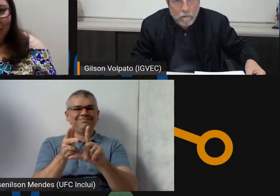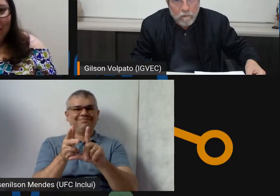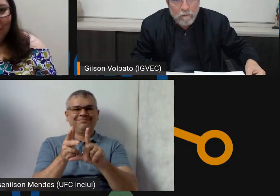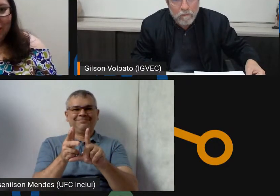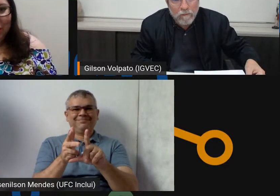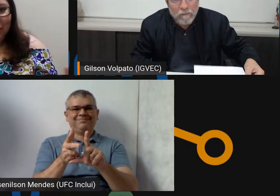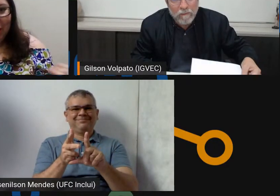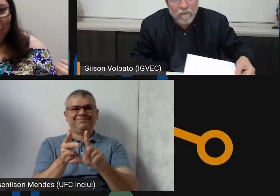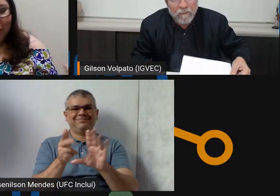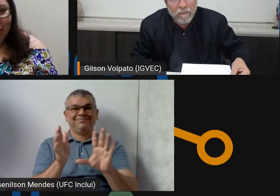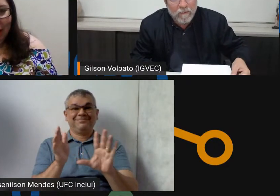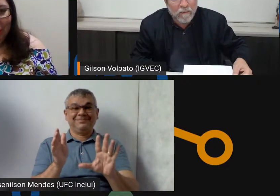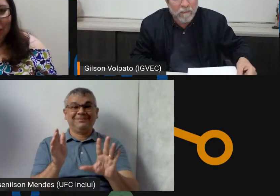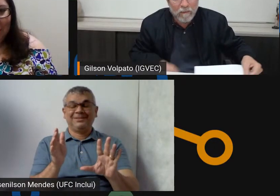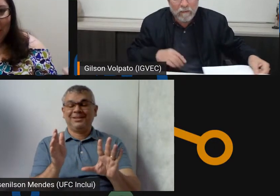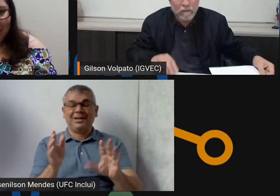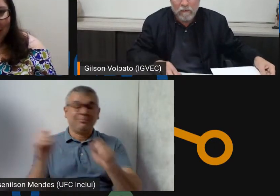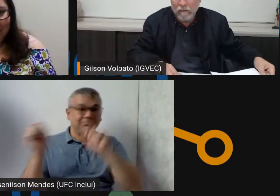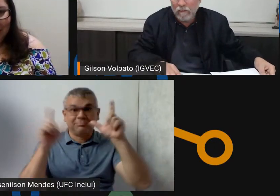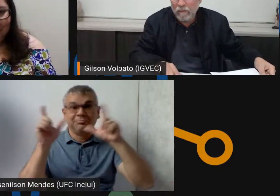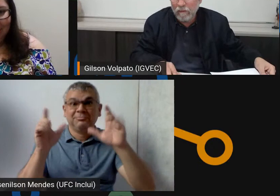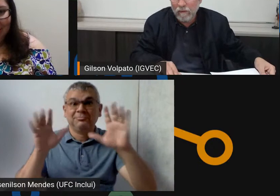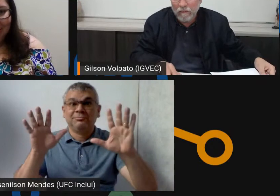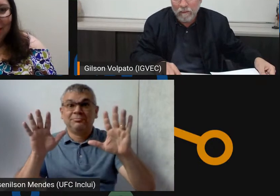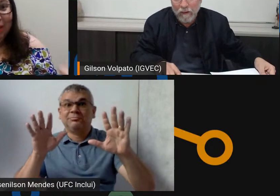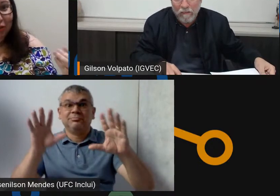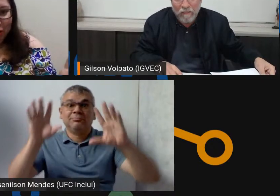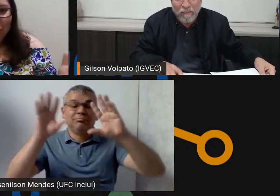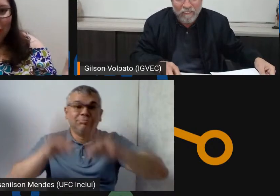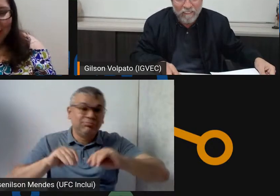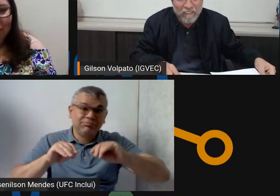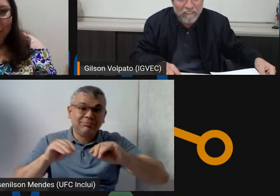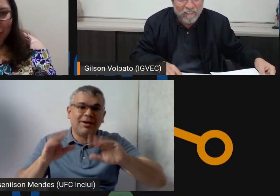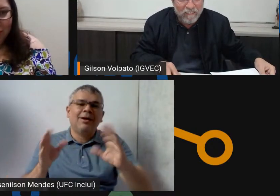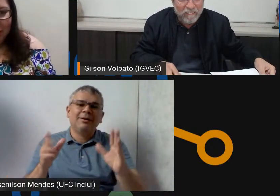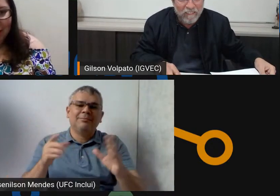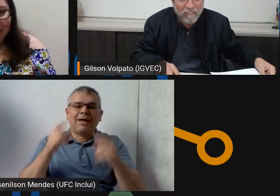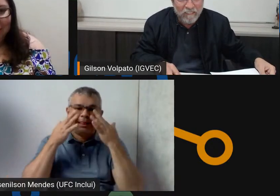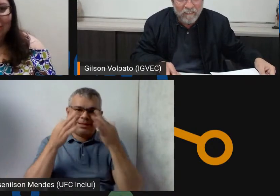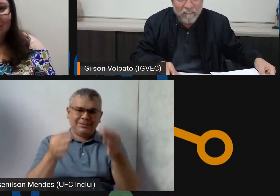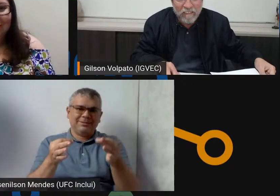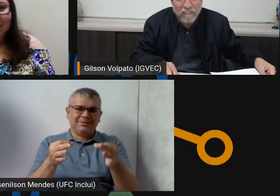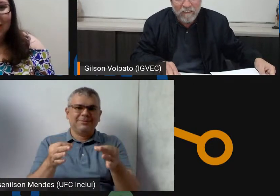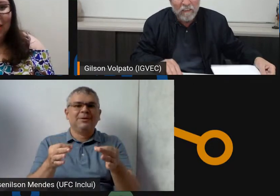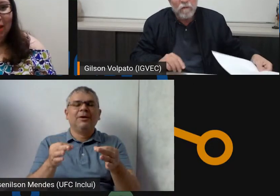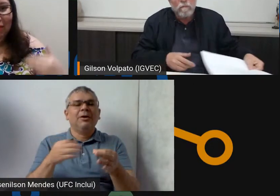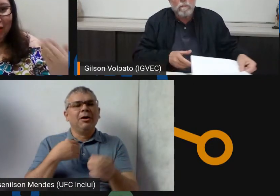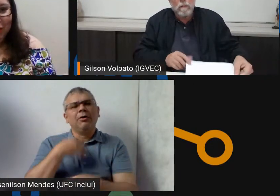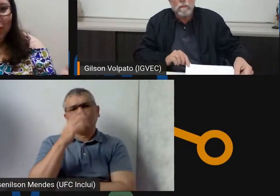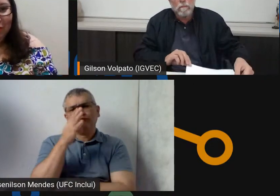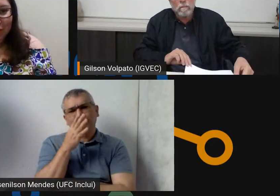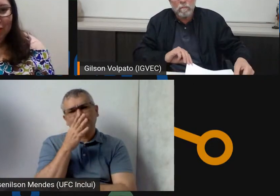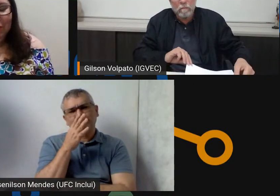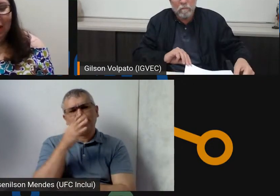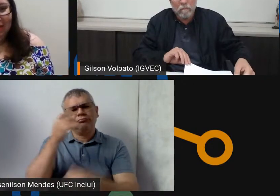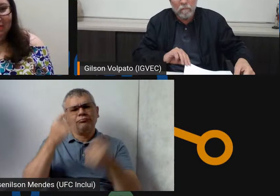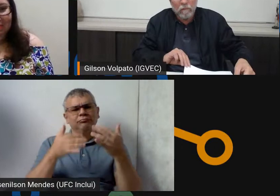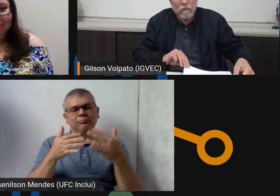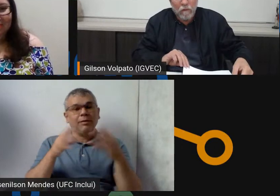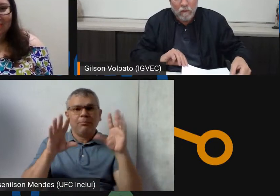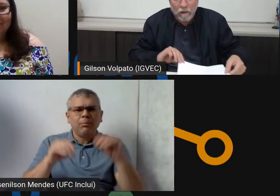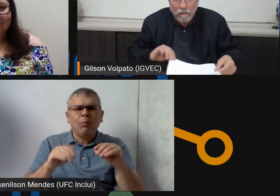emoção, para as pessoas acordarem, prestarem mais atenção. Se bem que todo mundo já estava bem concentrado. Então, a palavra é sua, vamos